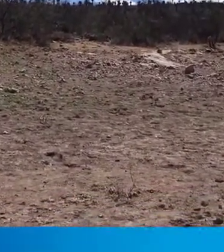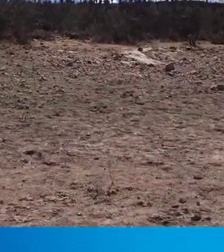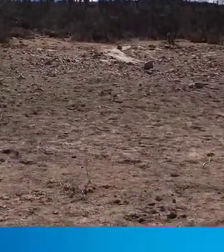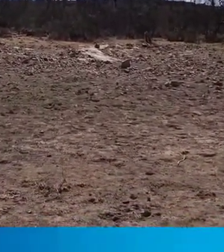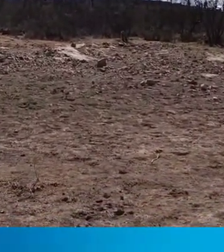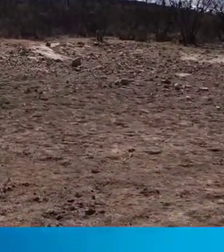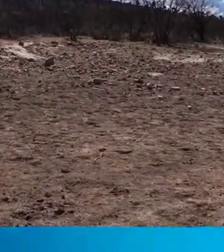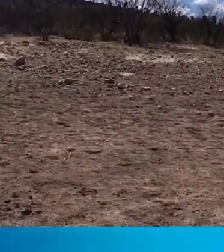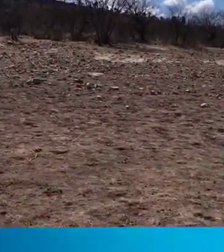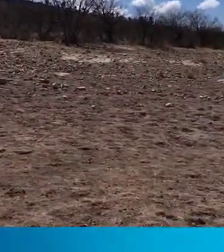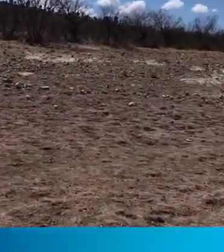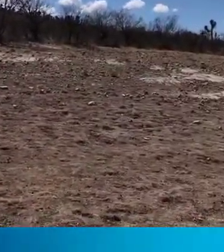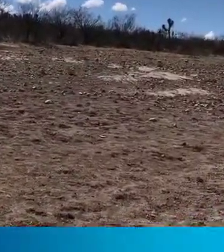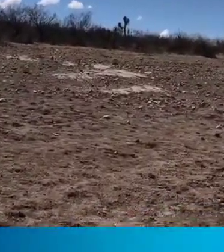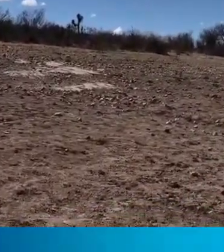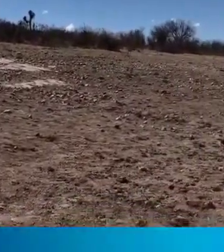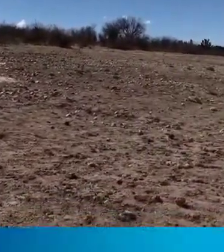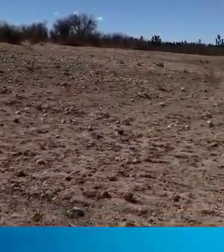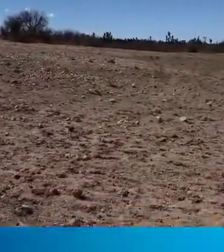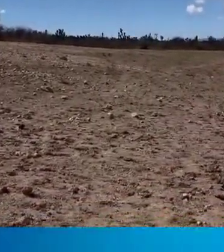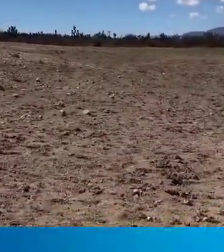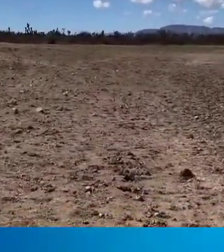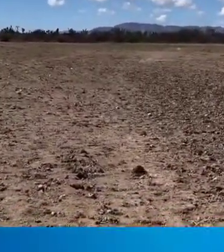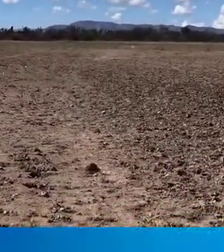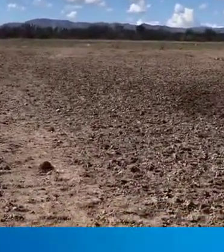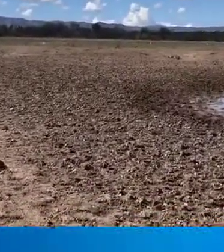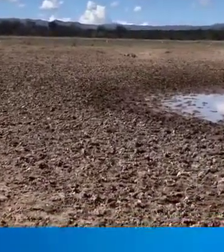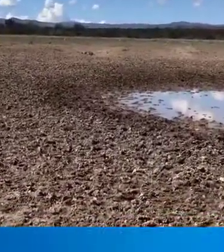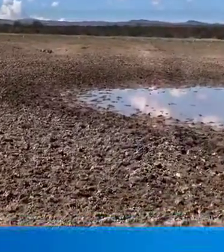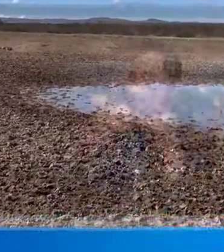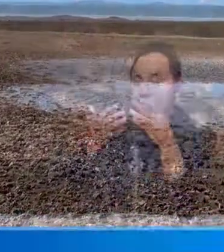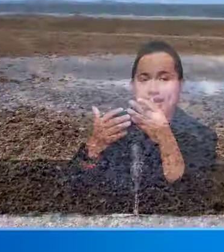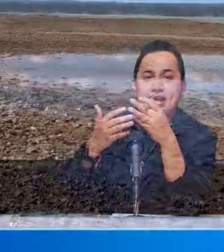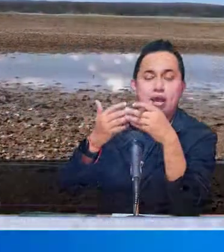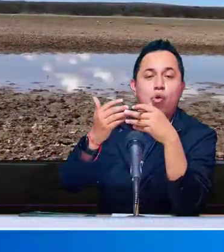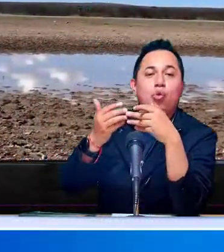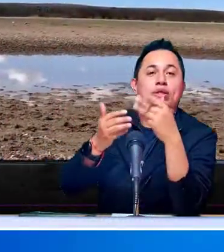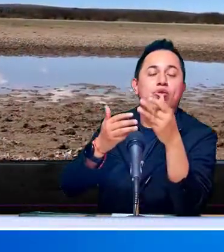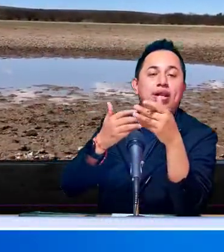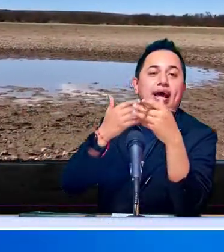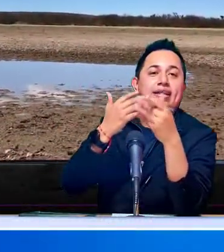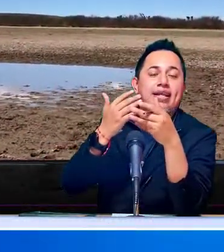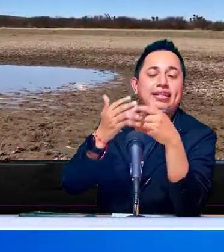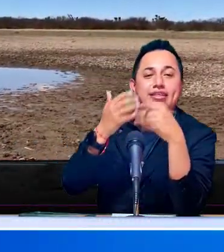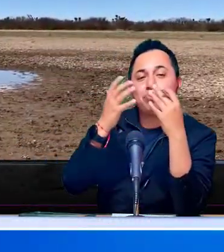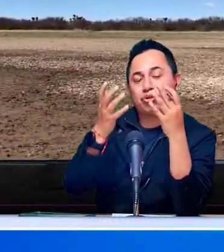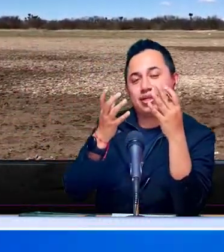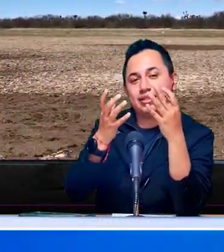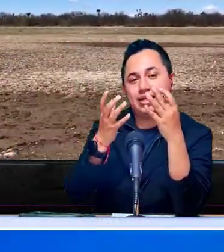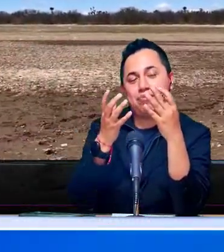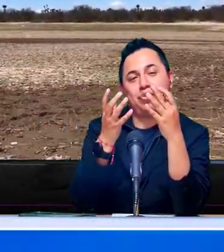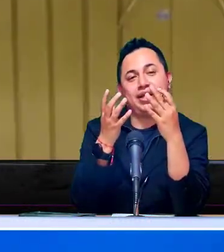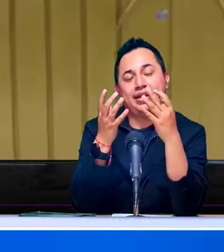han haya sido no cerramos ciclos y tampoco nos permite continuar adelante es importante el poder